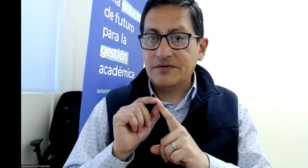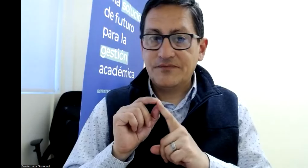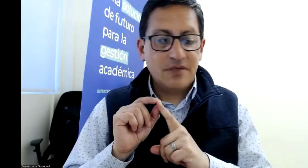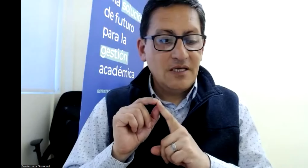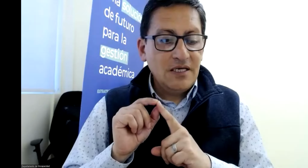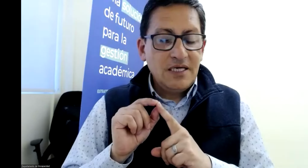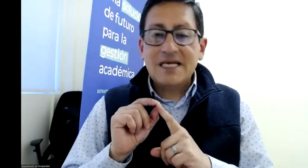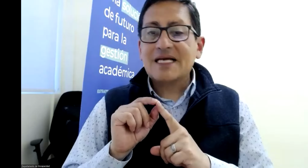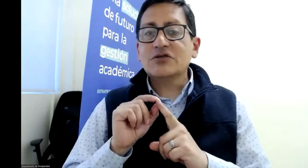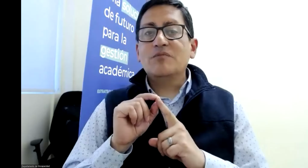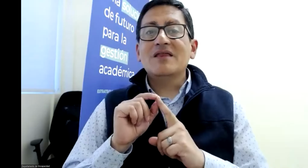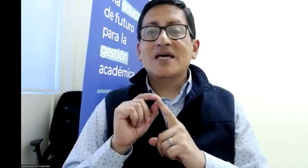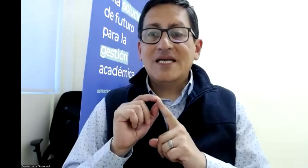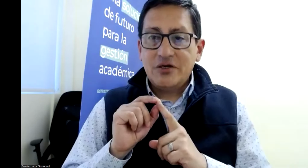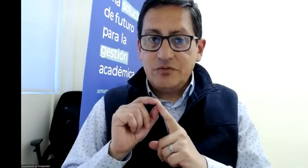escribe. En el caso del mes de enero,